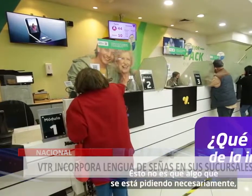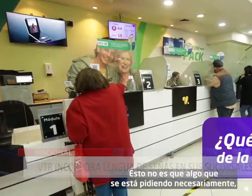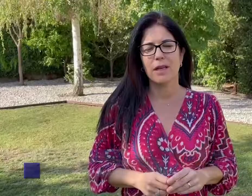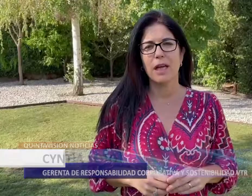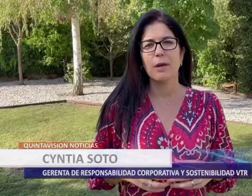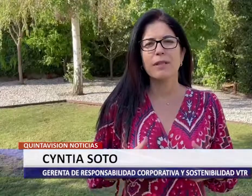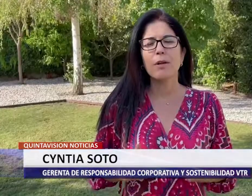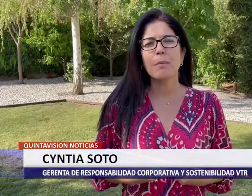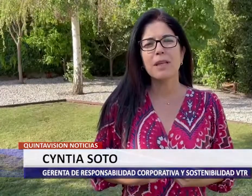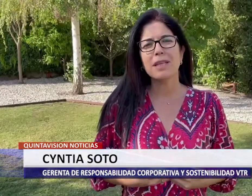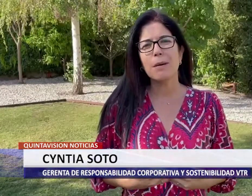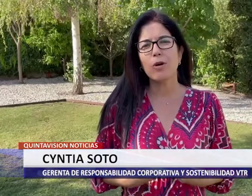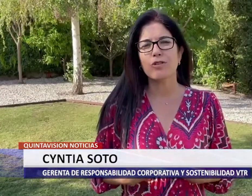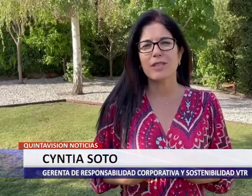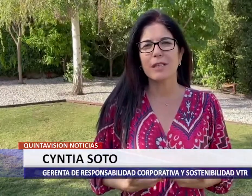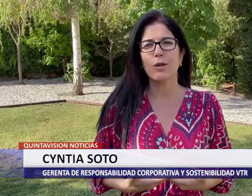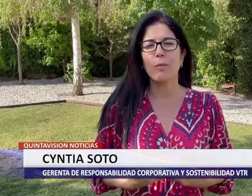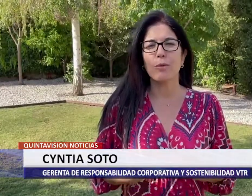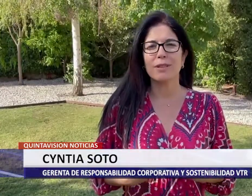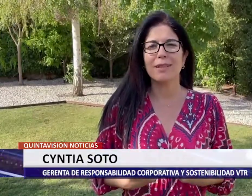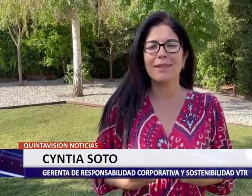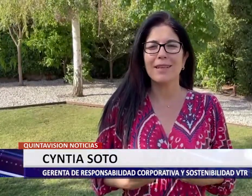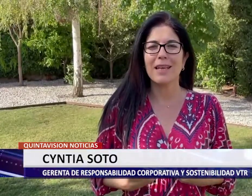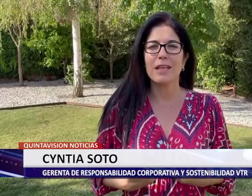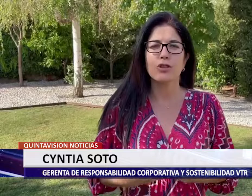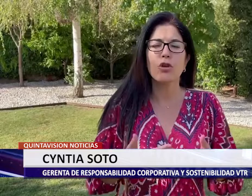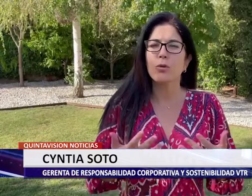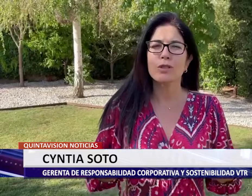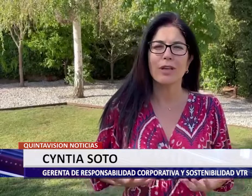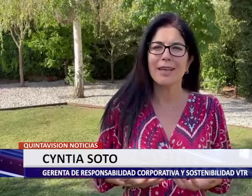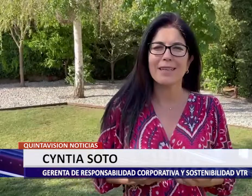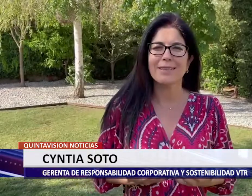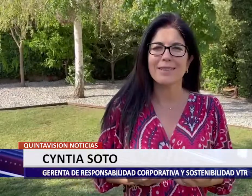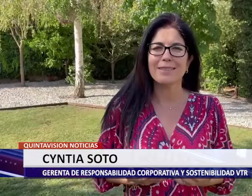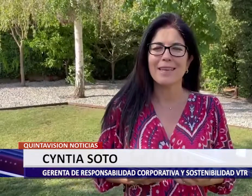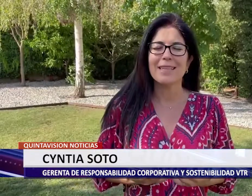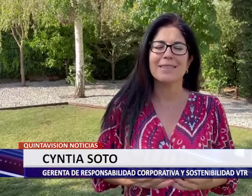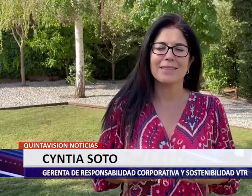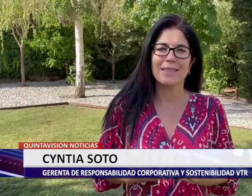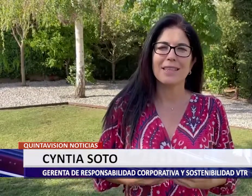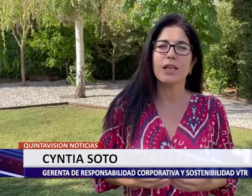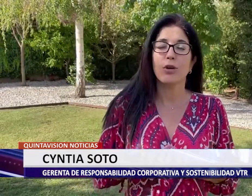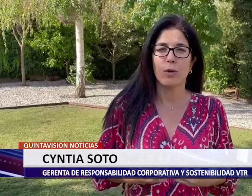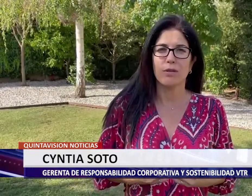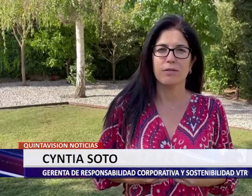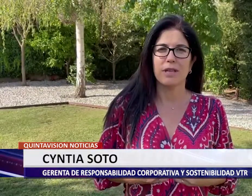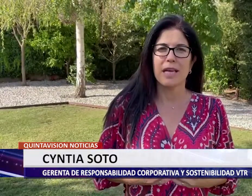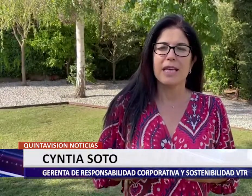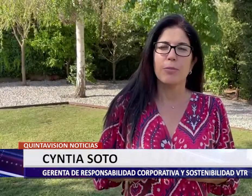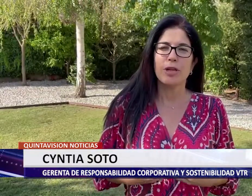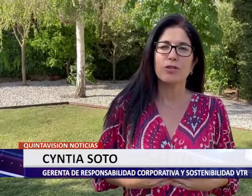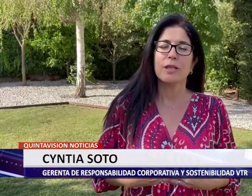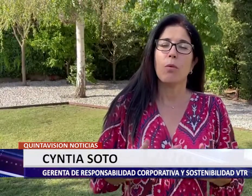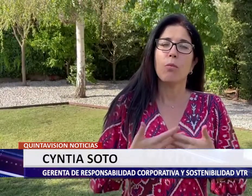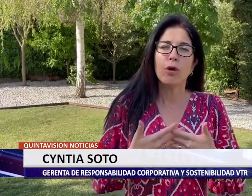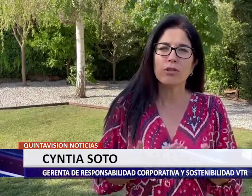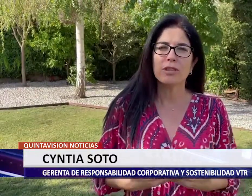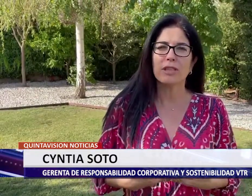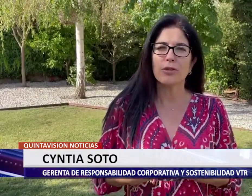En nuestra compañía estamos conscientes de lo importante que es que todos nuestros clientes se sientan incluidos y por eso estamos muy contentos